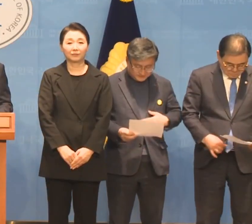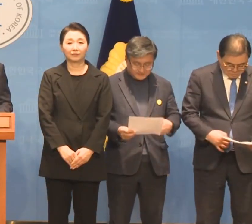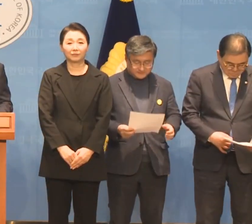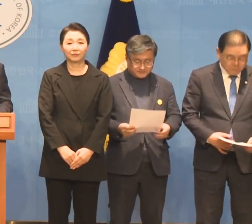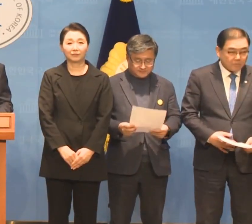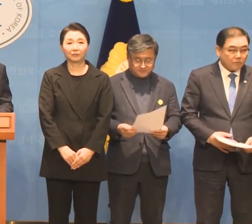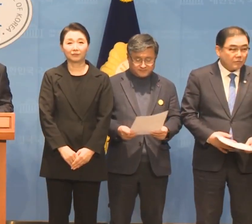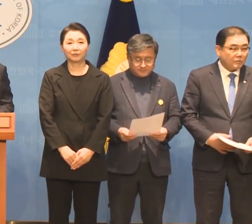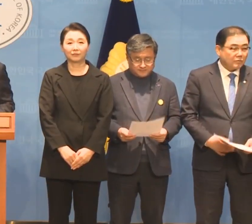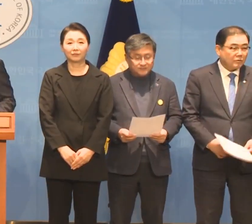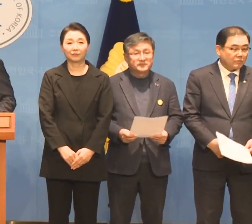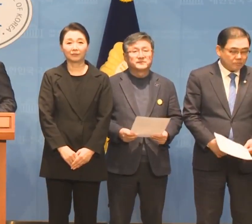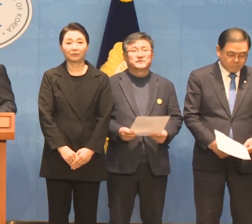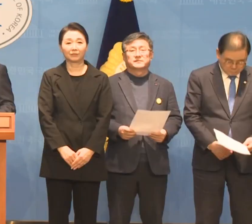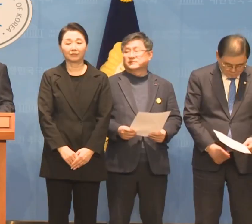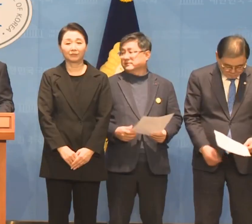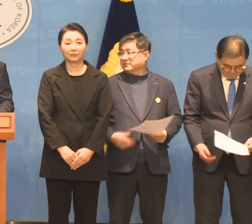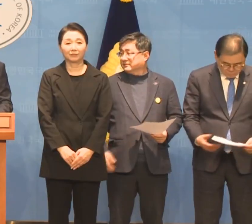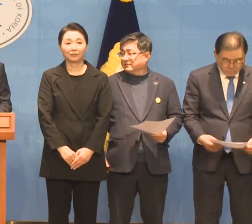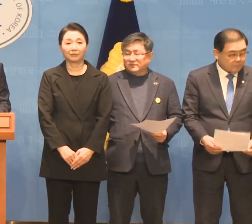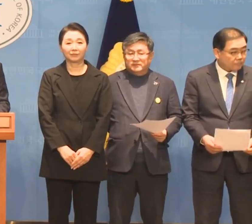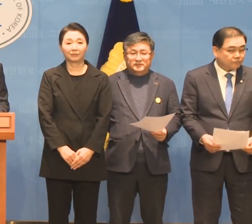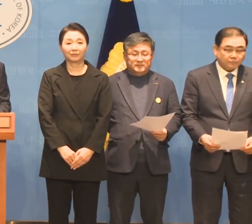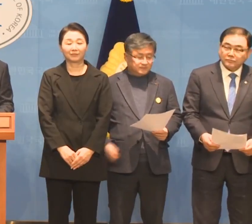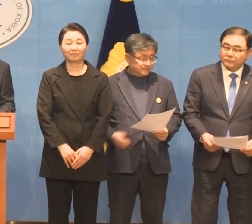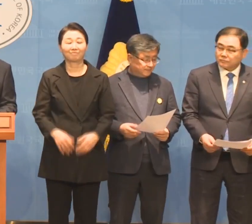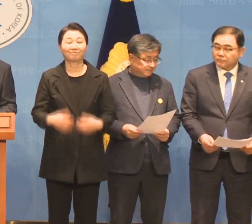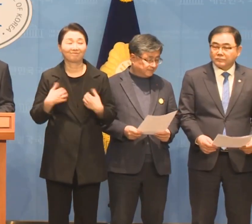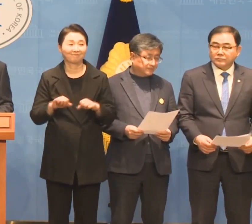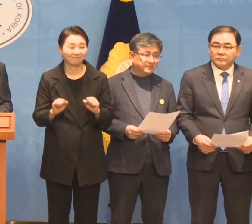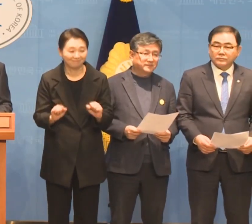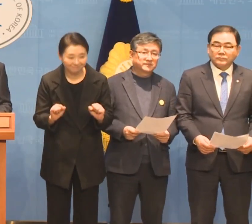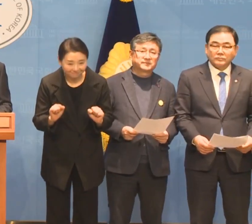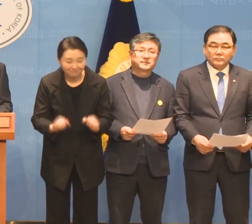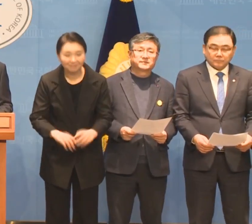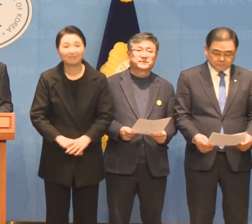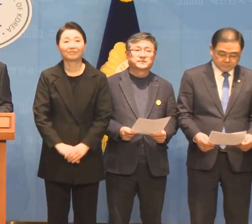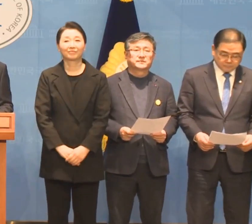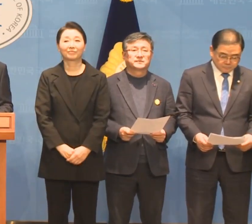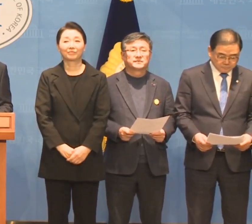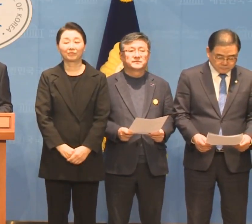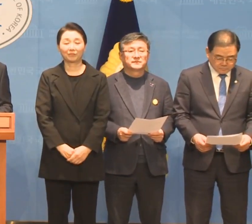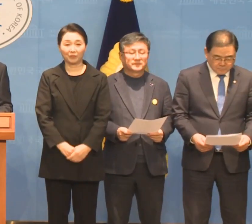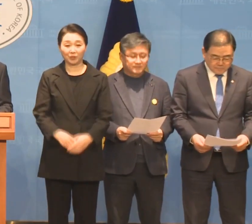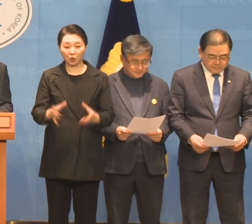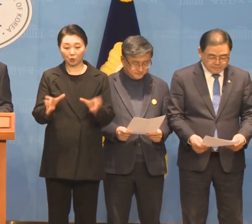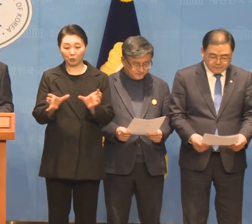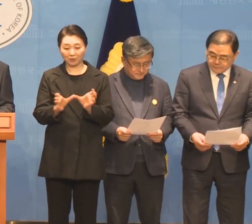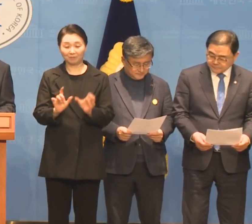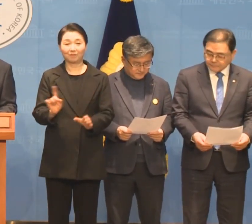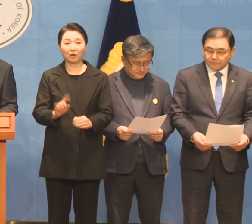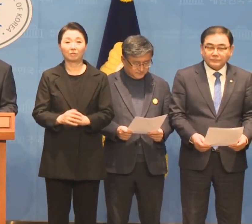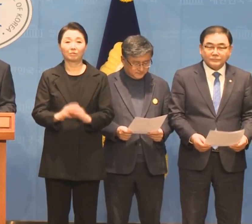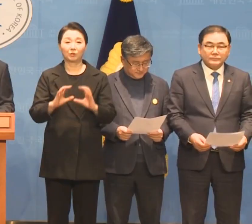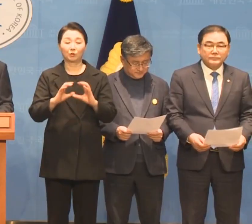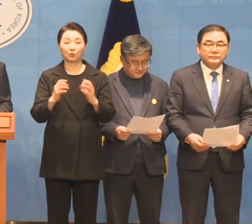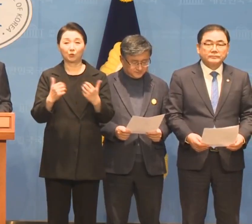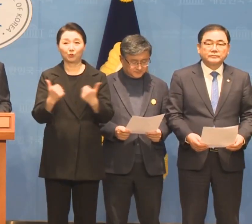네, 다 서셨나요? 반갑습니다. 저희는